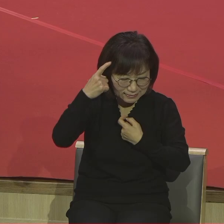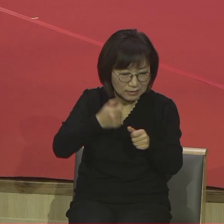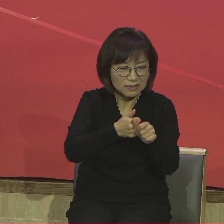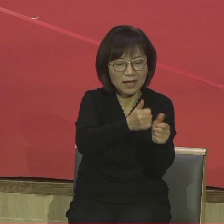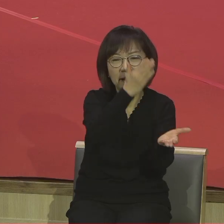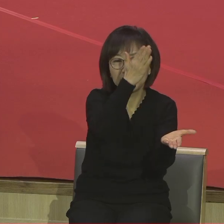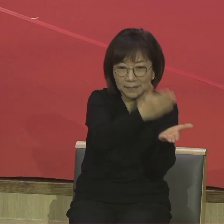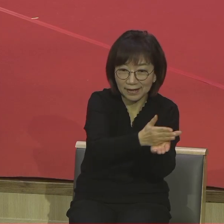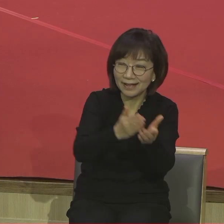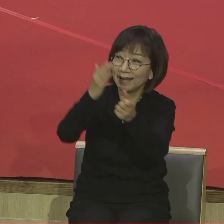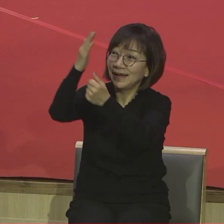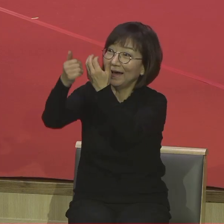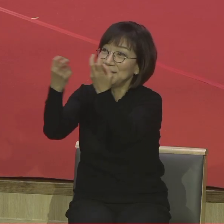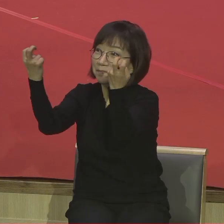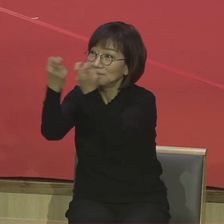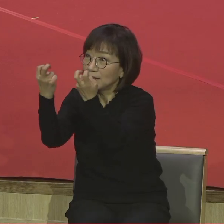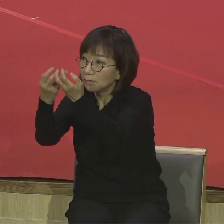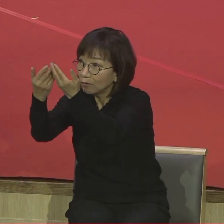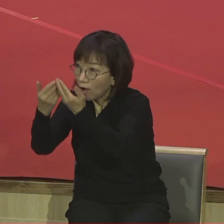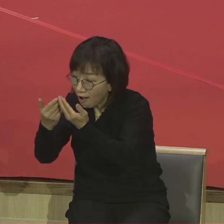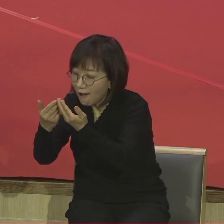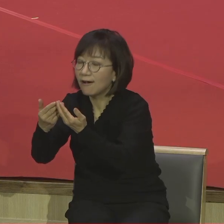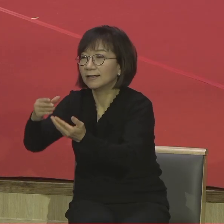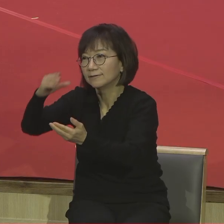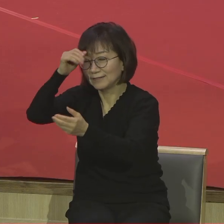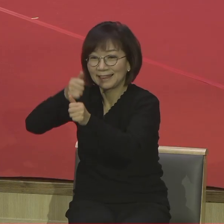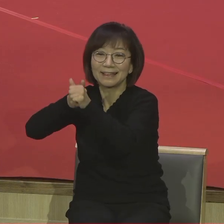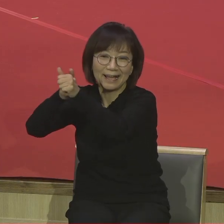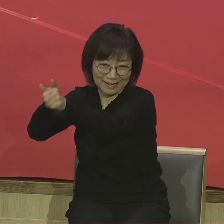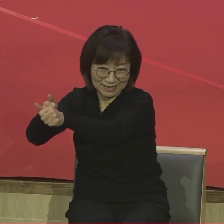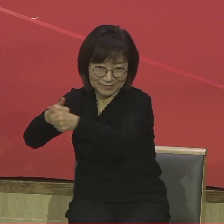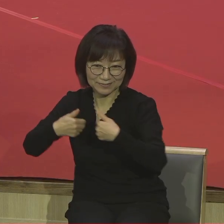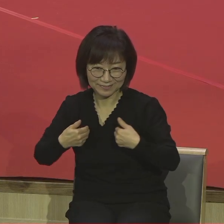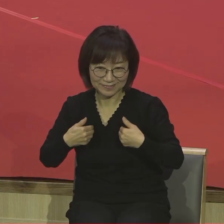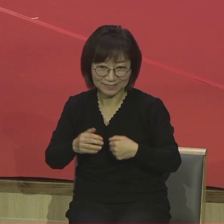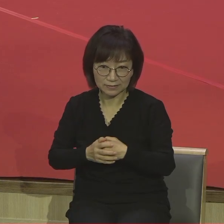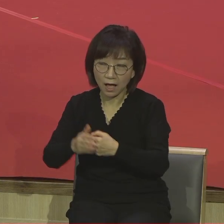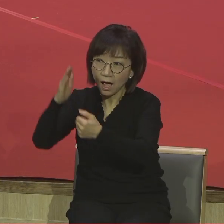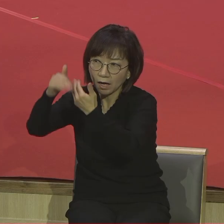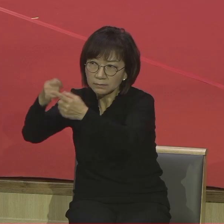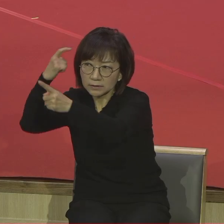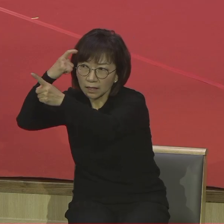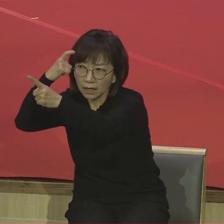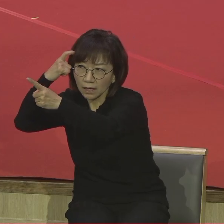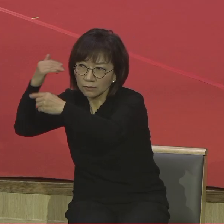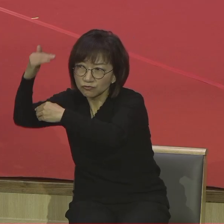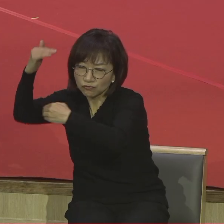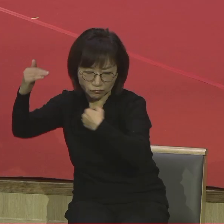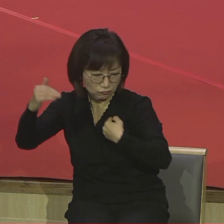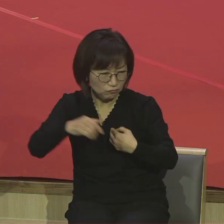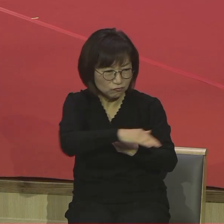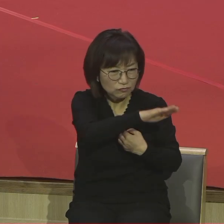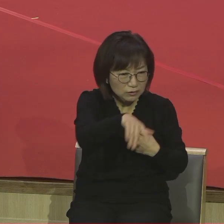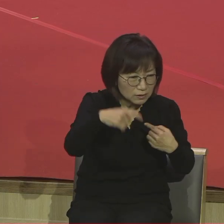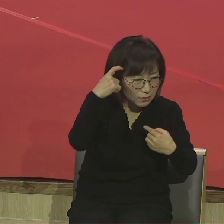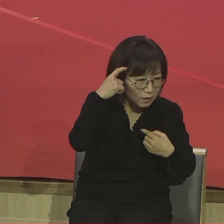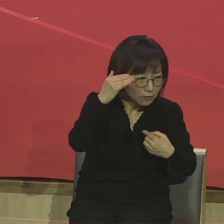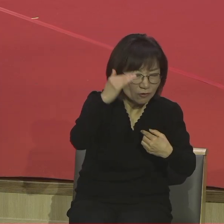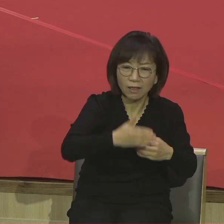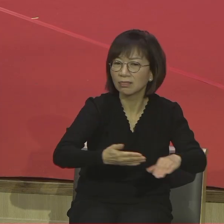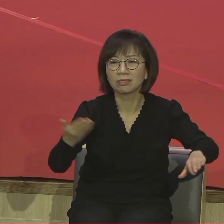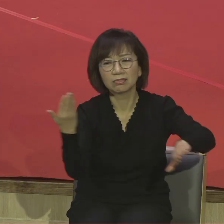하나님의 방법은 우리 이 생각 수준과는 완전 다릅니다. 왜